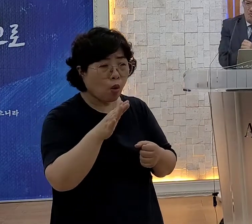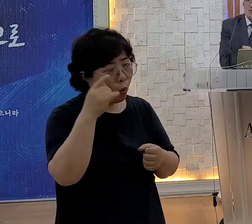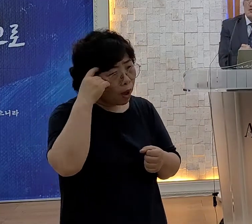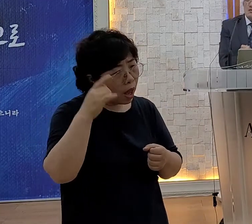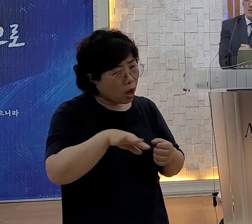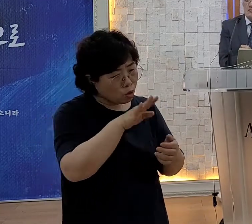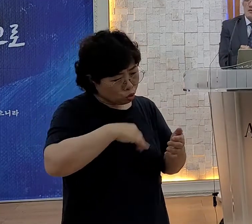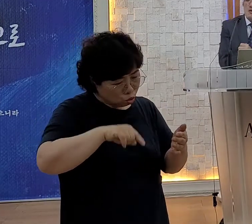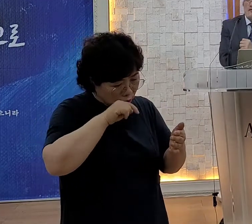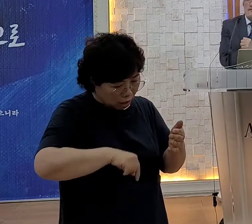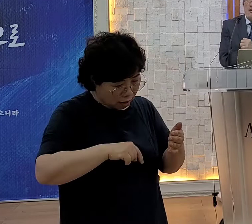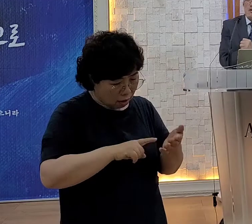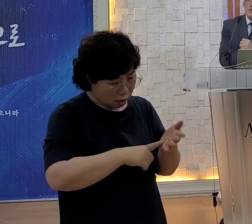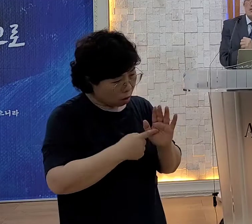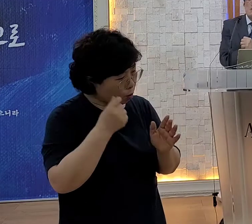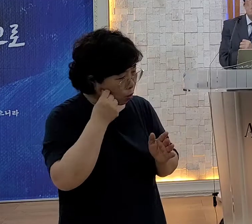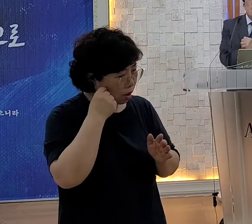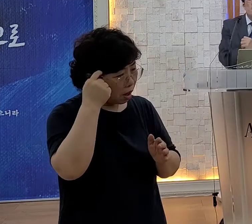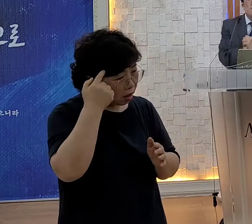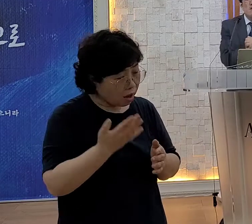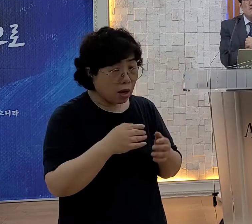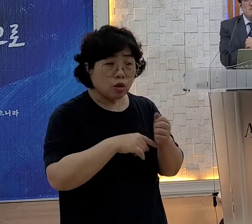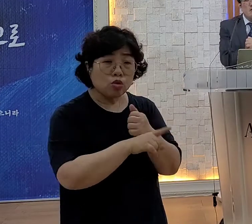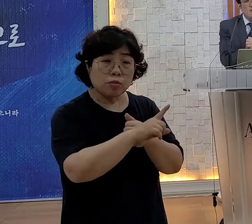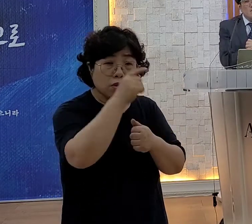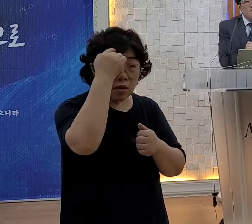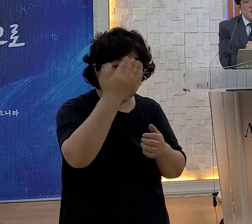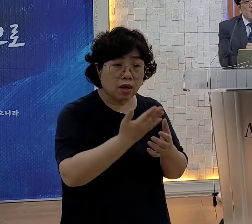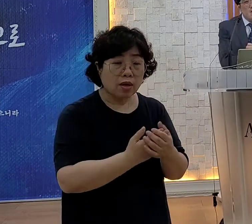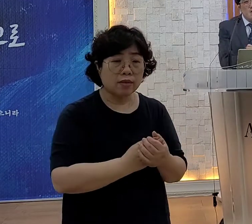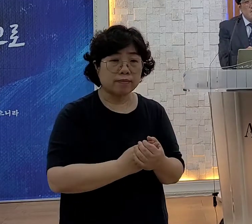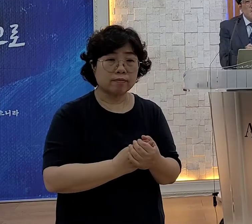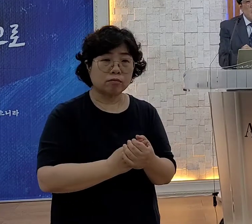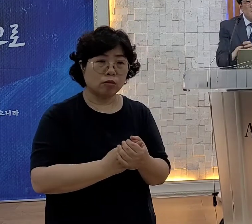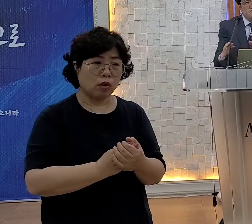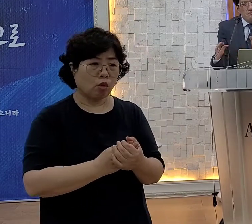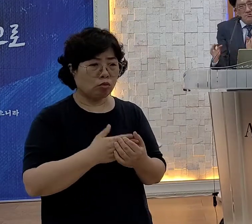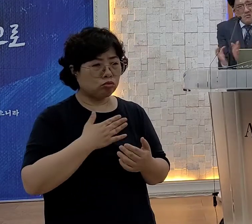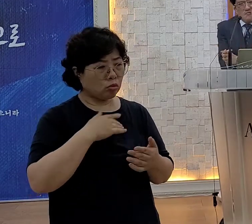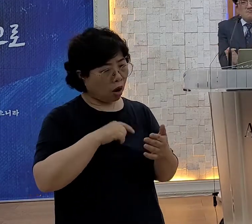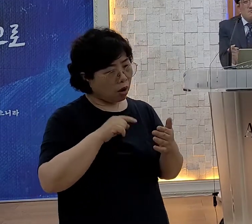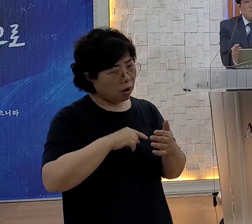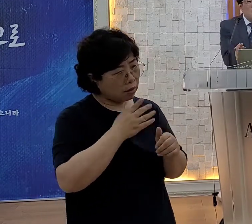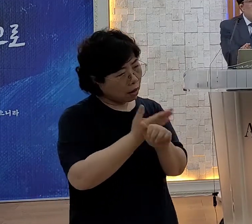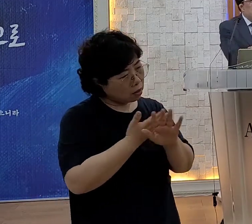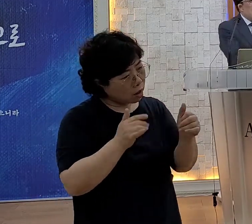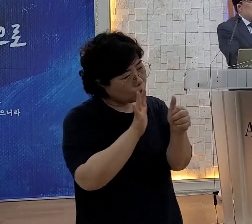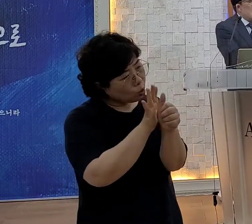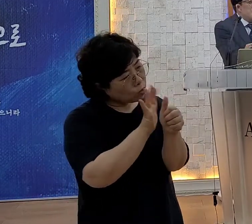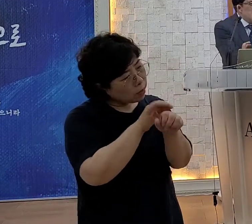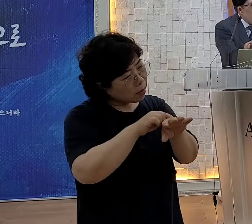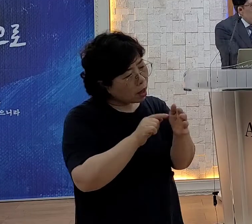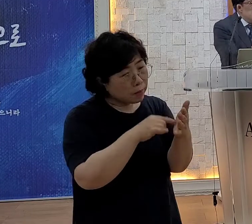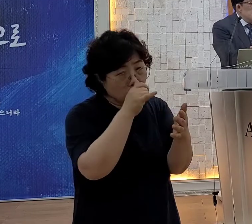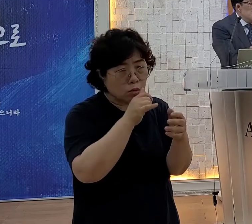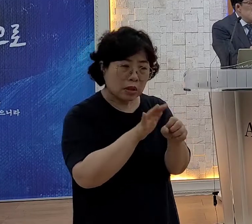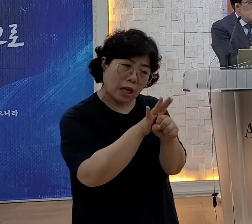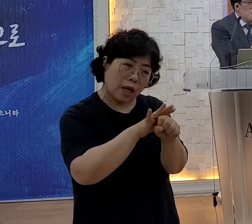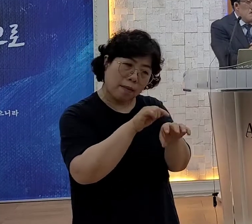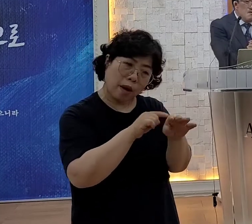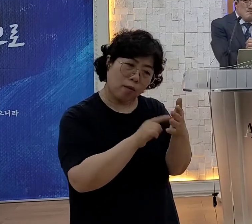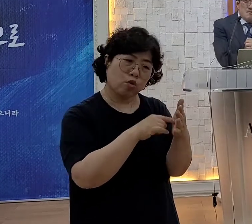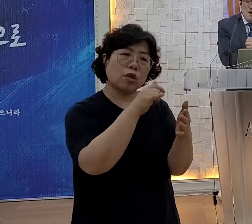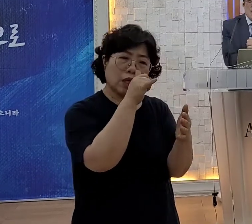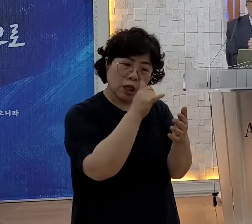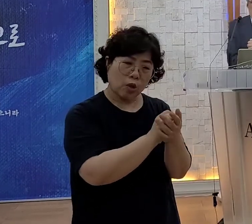그럼 꼭 기억하셔야 돼요. 왜 이 의는가 우리 안에 없냐? 그래도 우리 안에 그래도 남을 도우려 그러고 다른 사람을 사랑하려